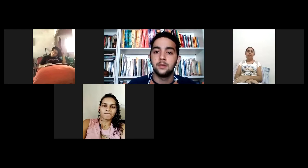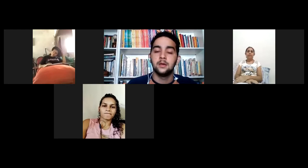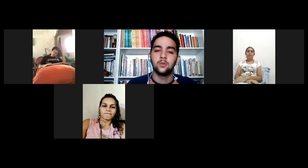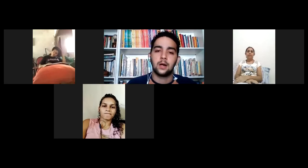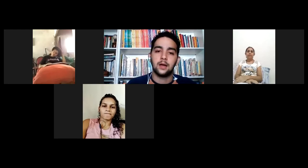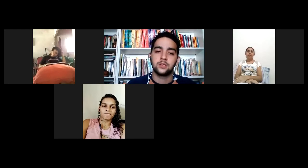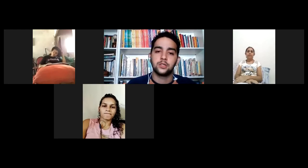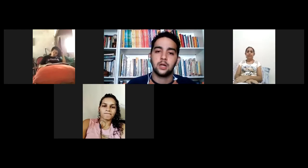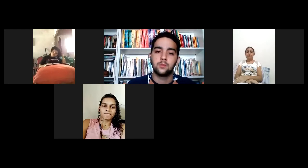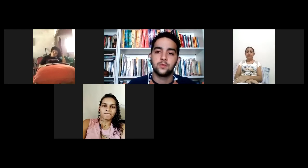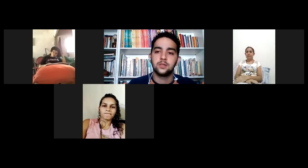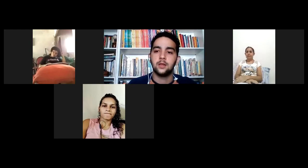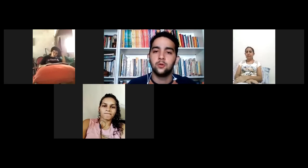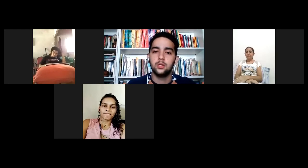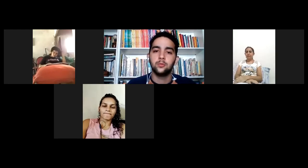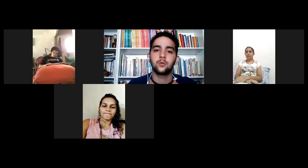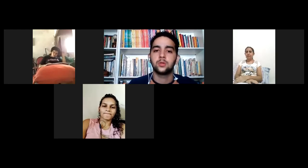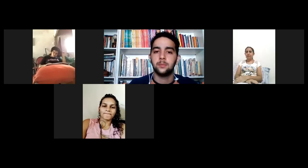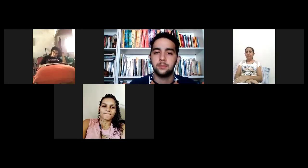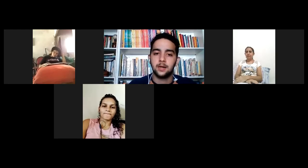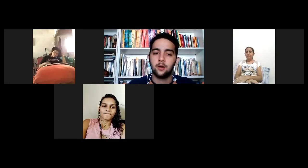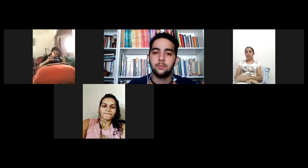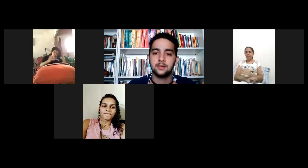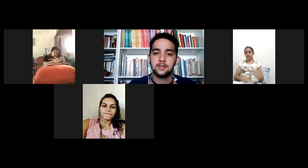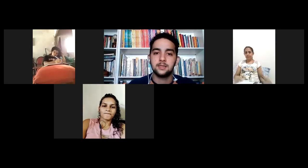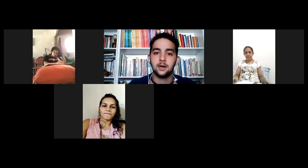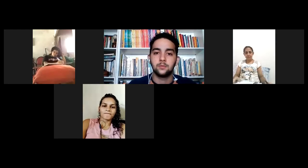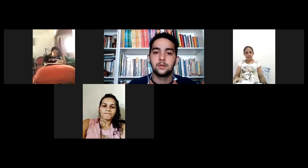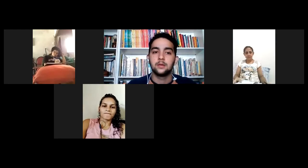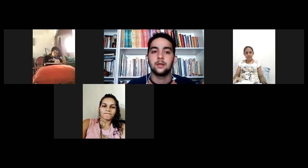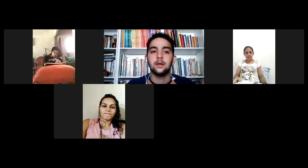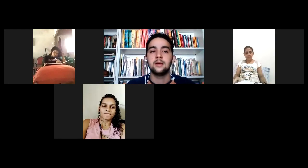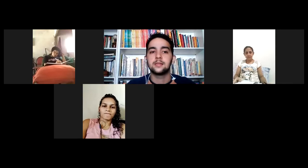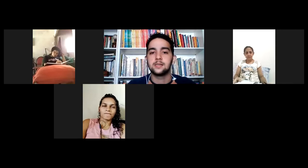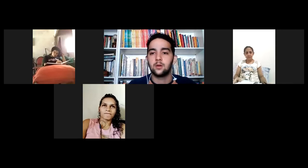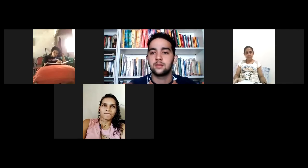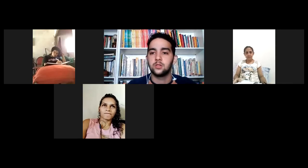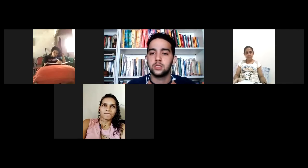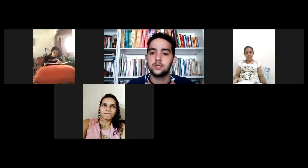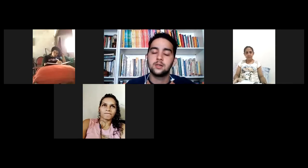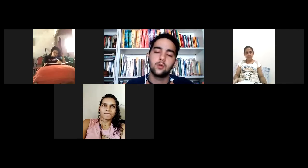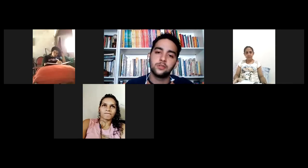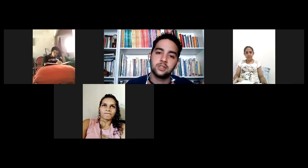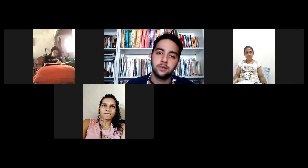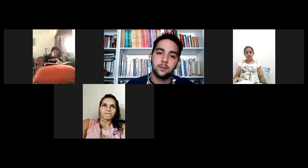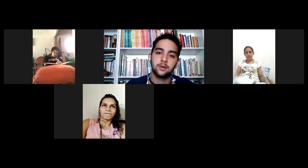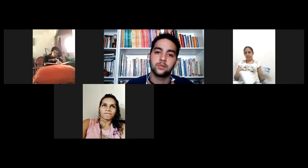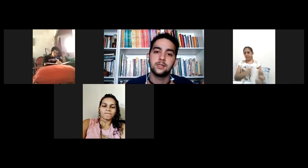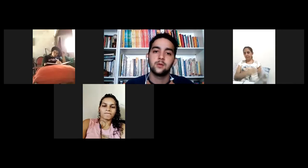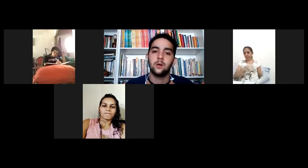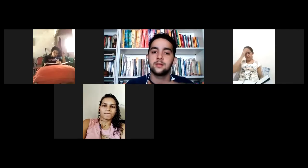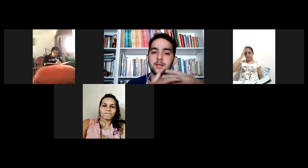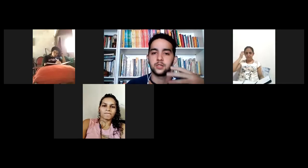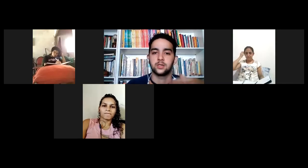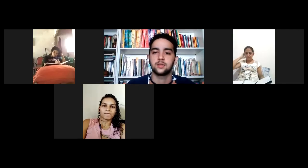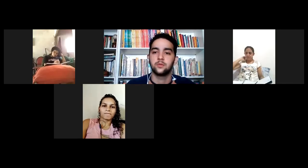aula. No caso, a gente está como se fosse na 9ª por conta da primeira aula presencial, né? E essas aulas à distância, que como eu já expliquei para vocês,